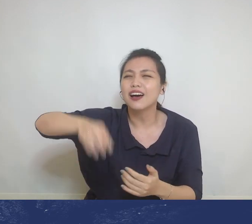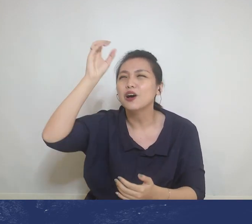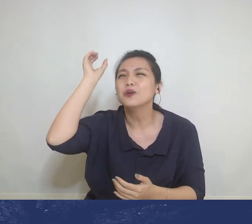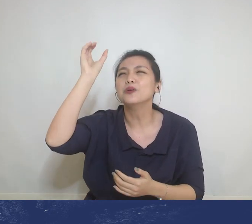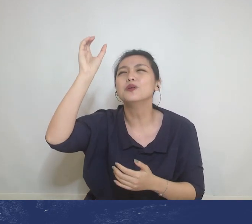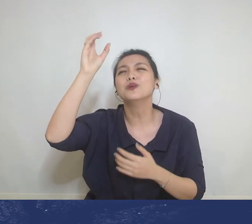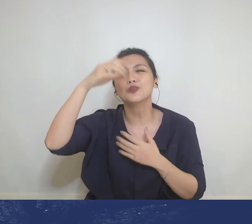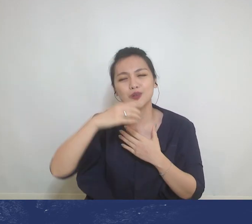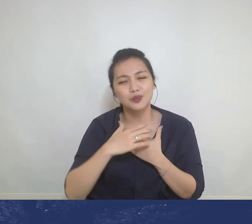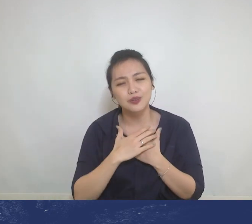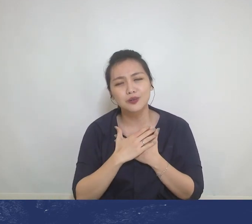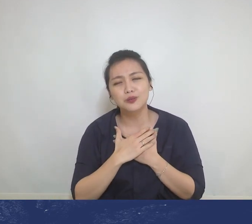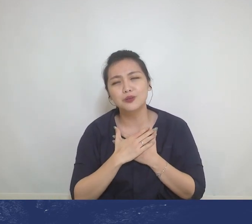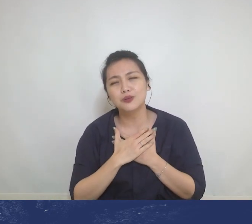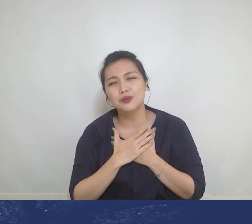segalanya